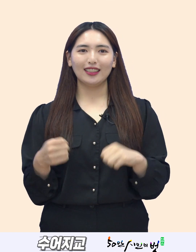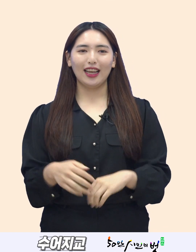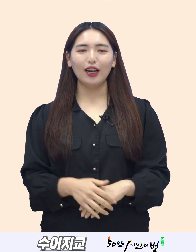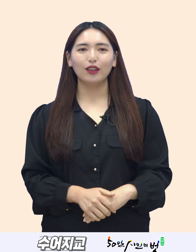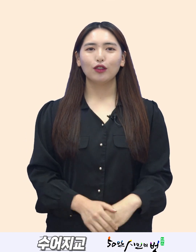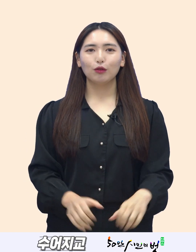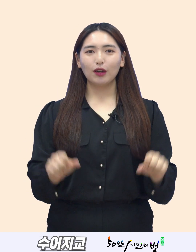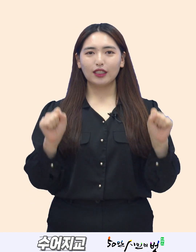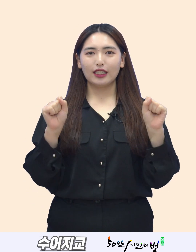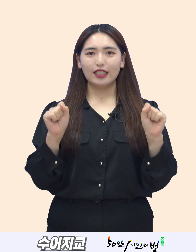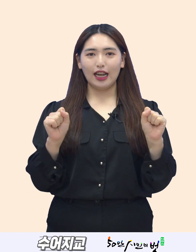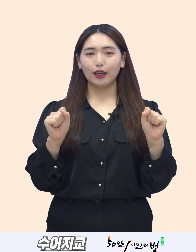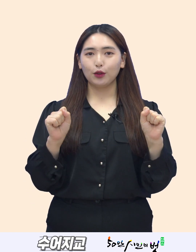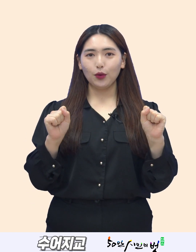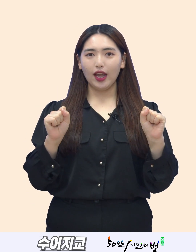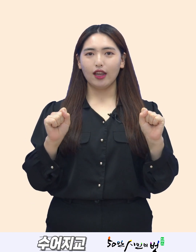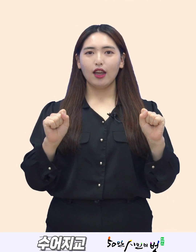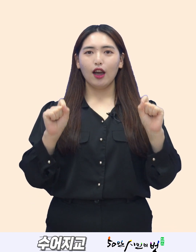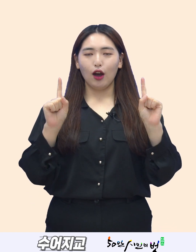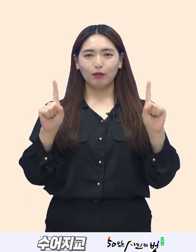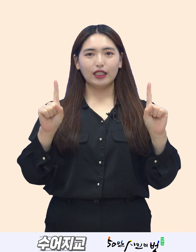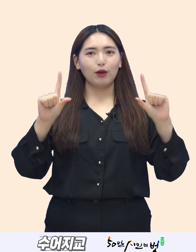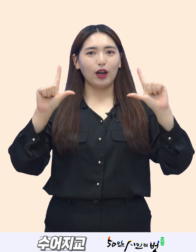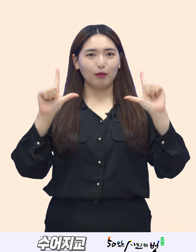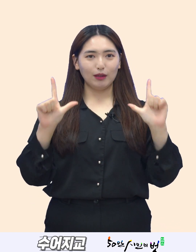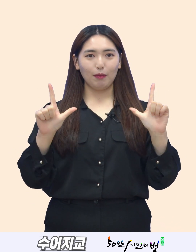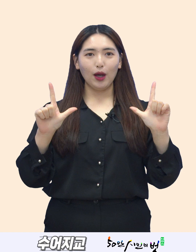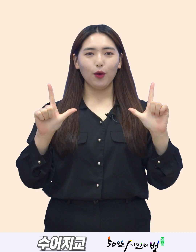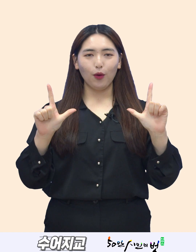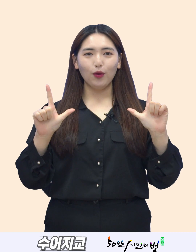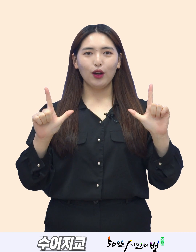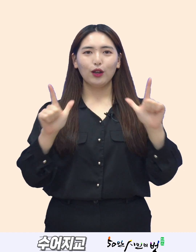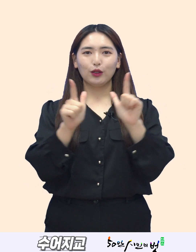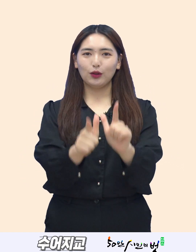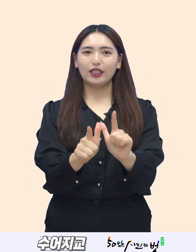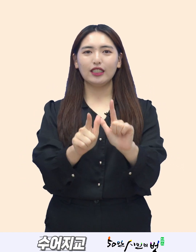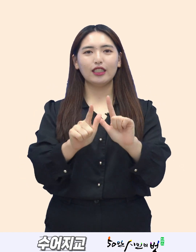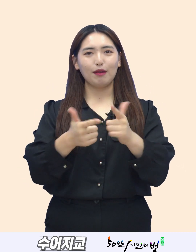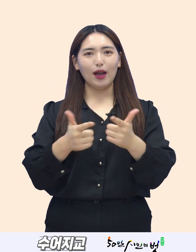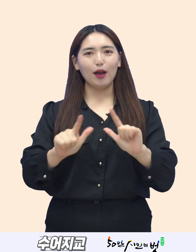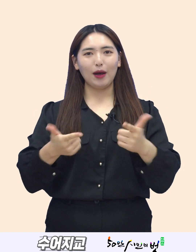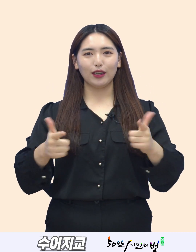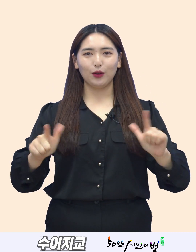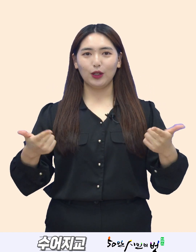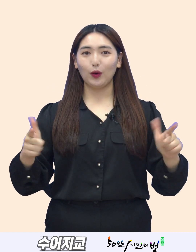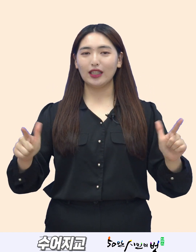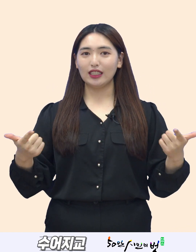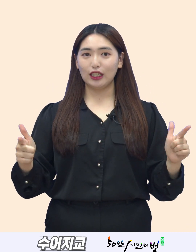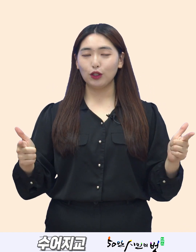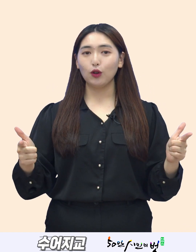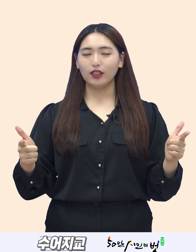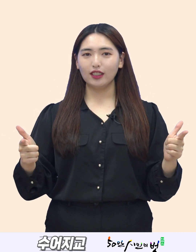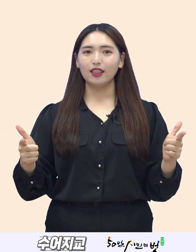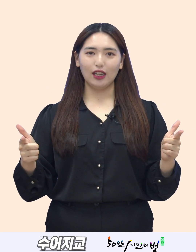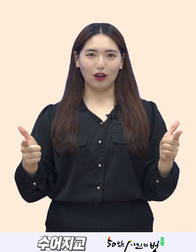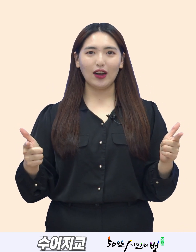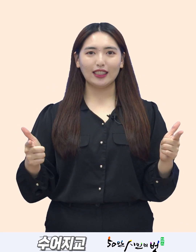사용하는데요. 주먹진 양손에 엄지와 검지만 펴고 손을 흔들며 밖으로 이동하는 이 수어는 여러